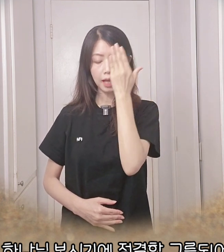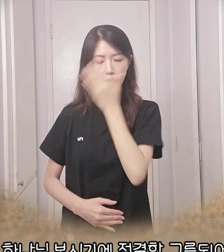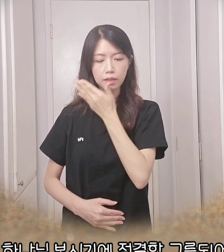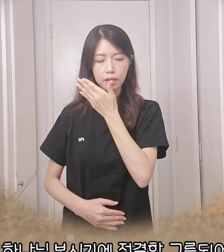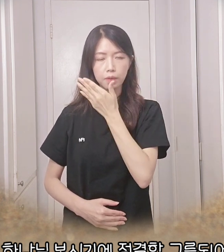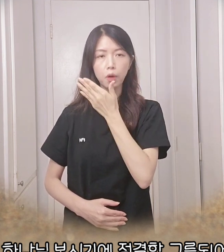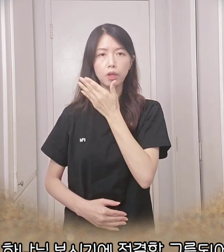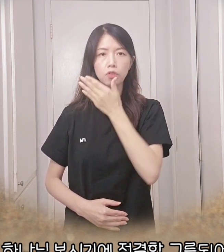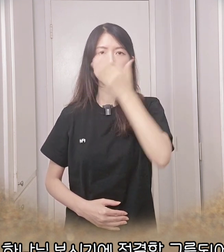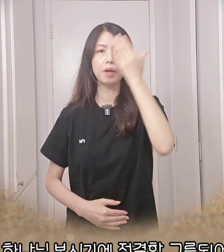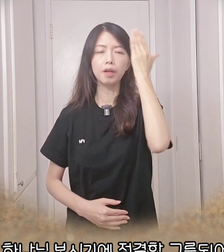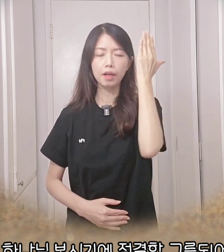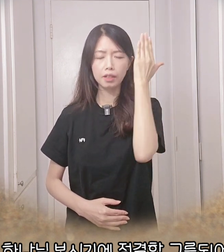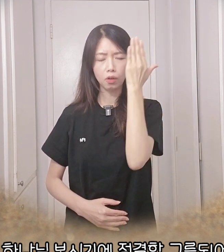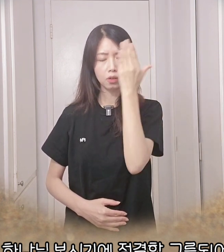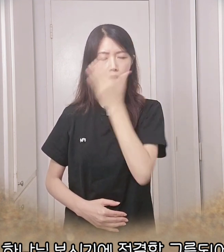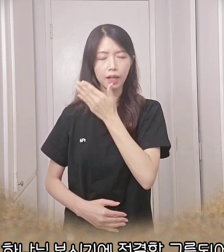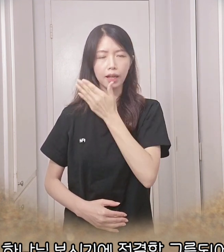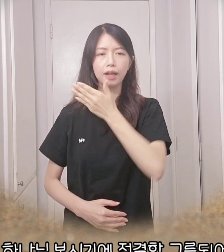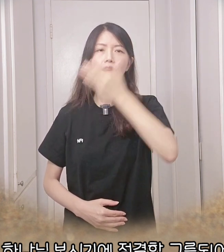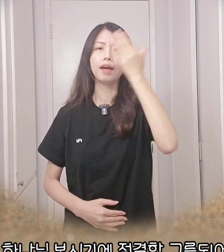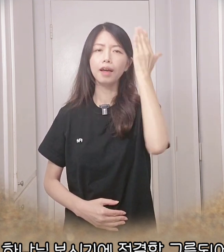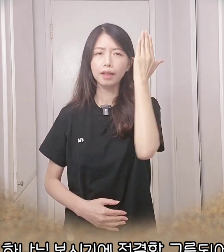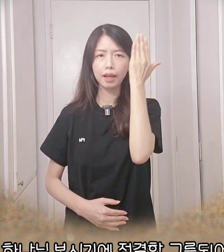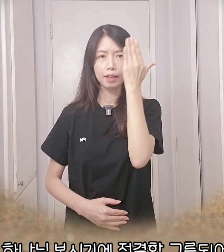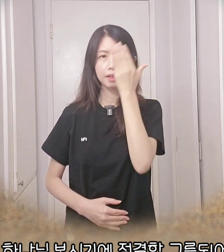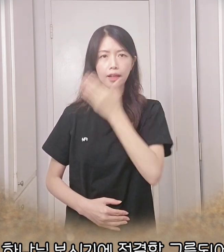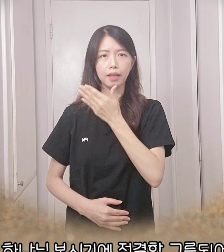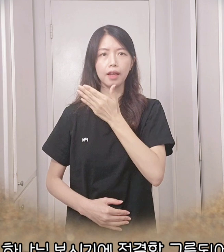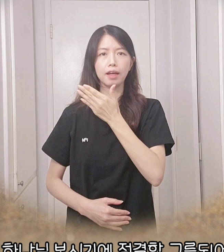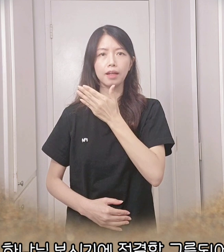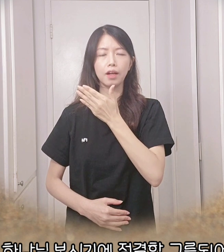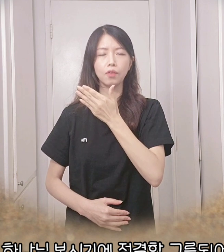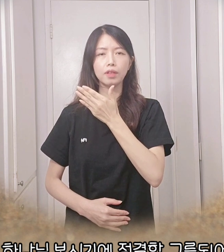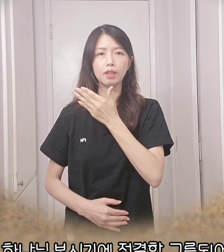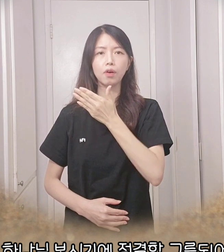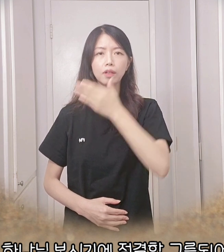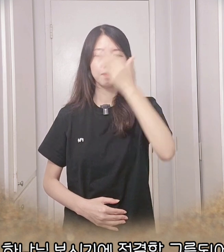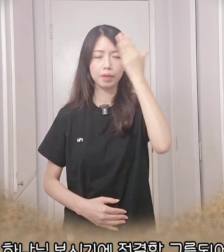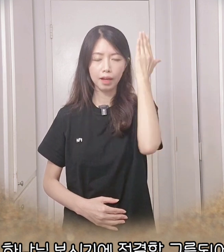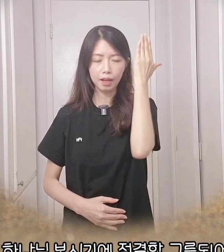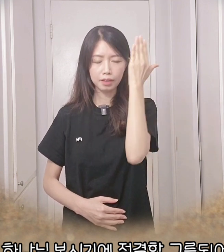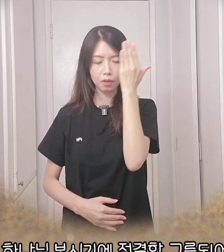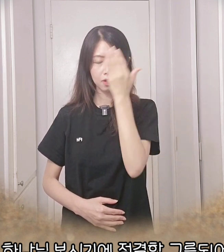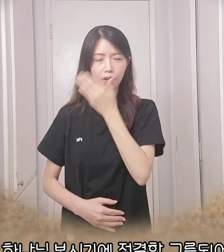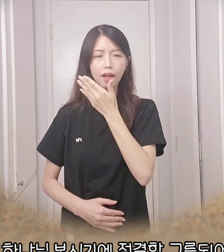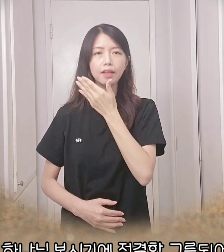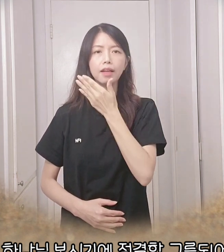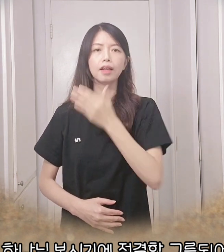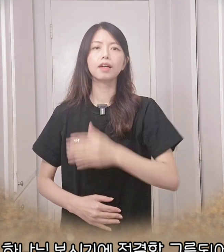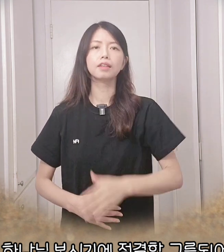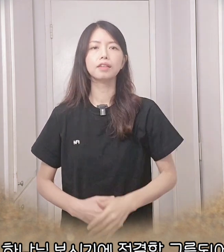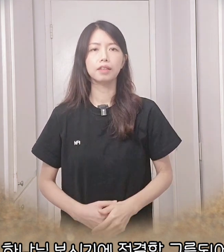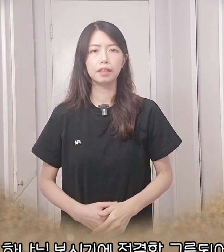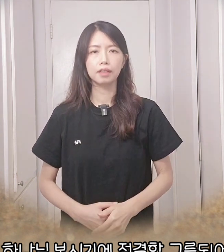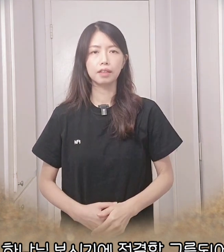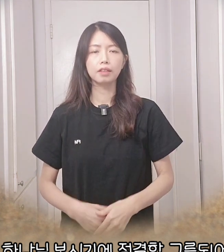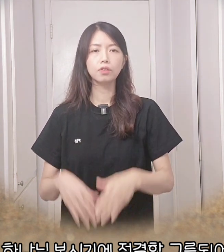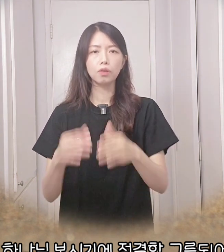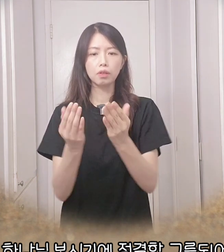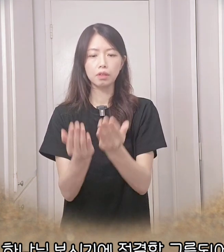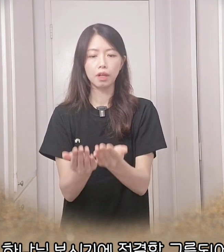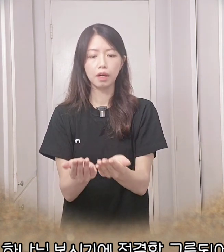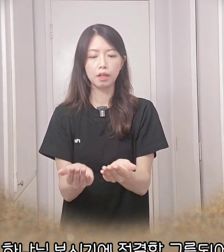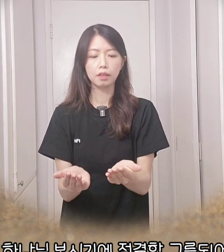이렇게 닦듯이 표현해 주시면 정결하다, 깨끗하다 라고 한 뜻의 수어가 됩니다. 정결한 그릇.